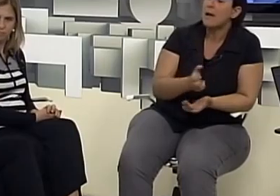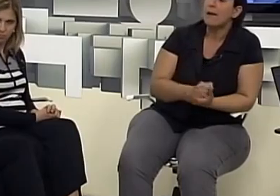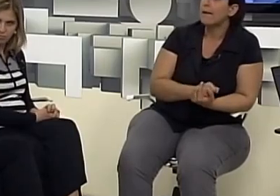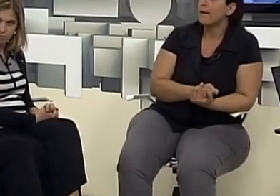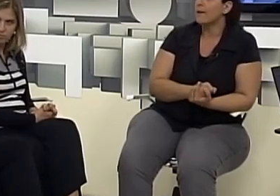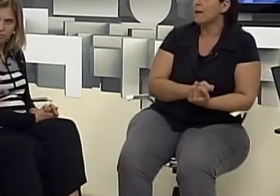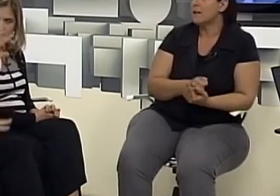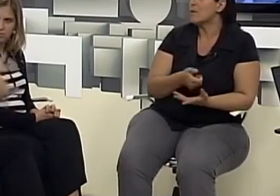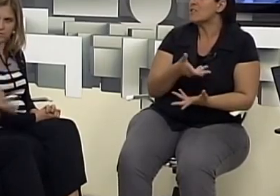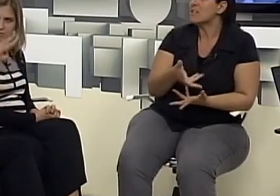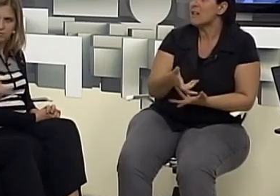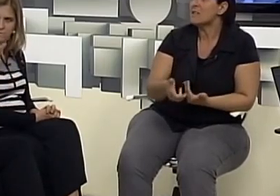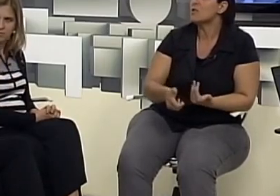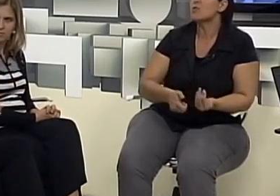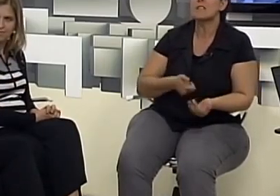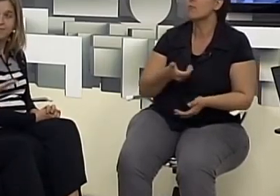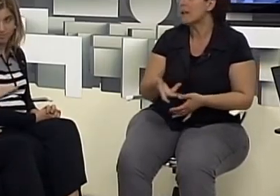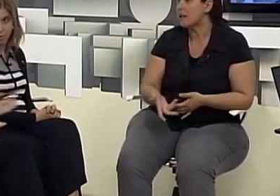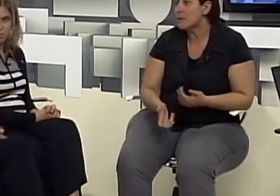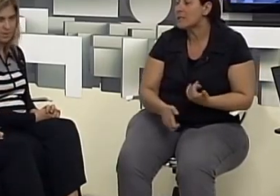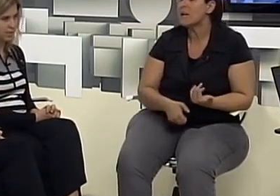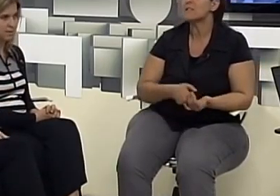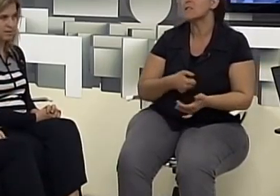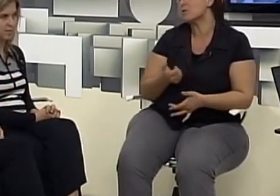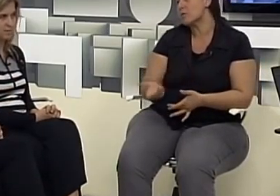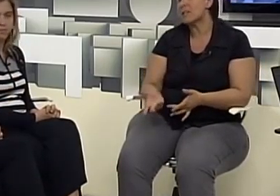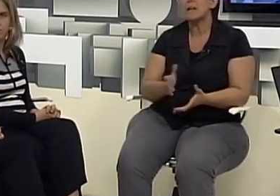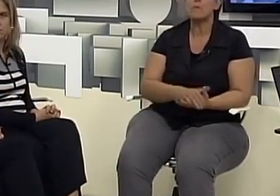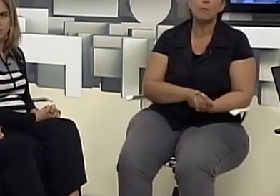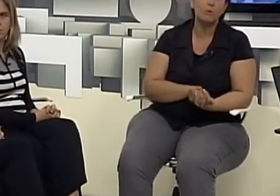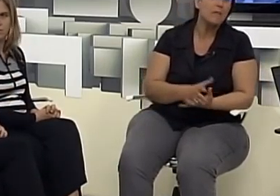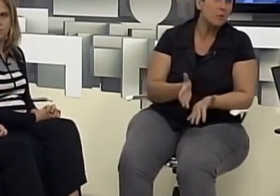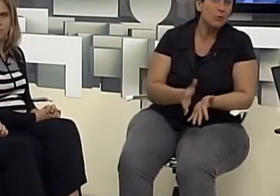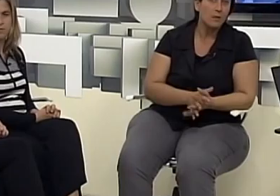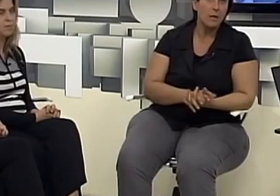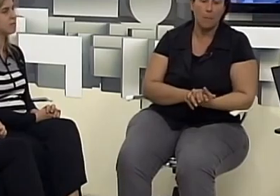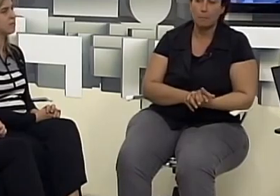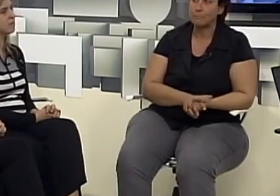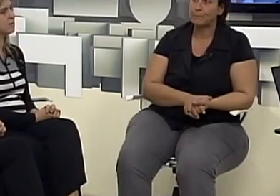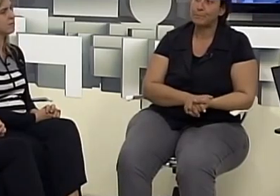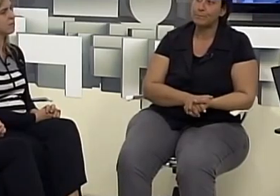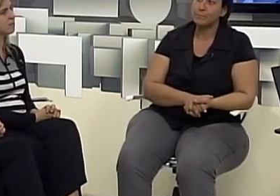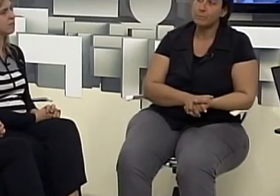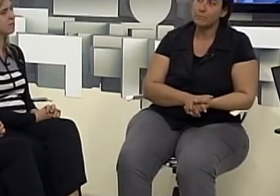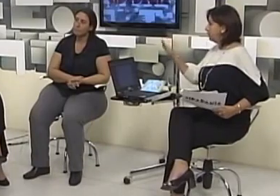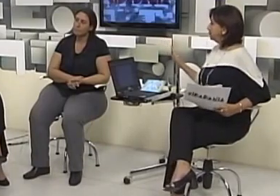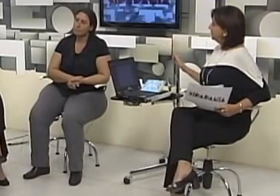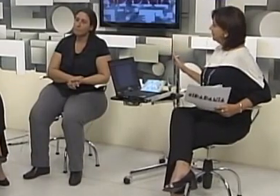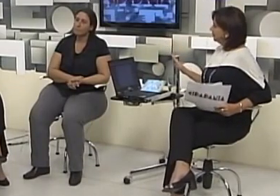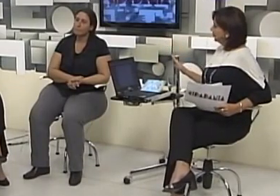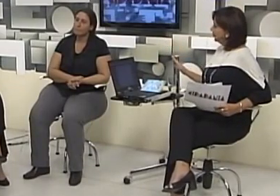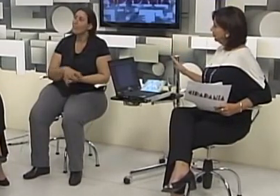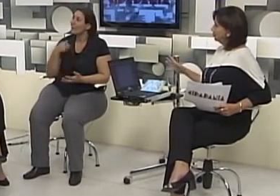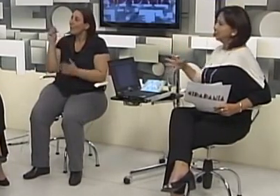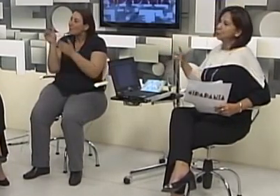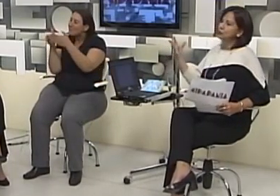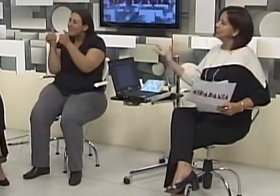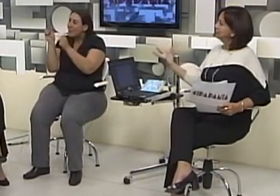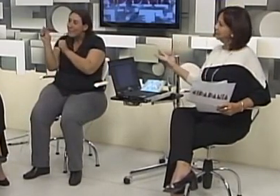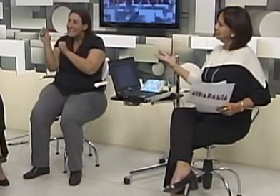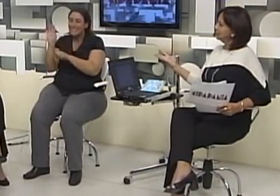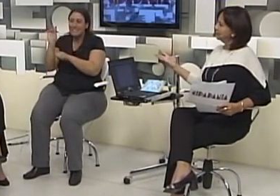têm língua de sinais, tem surdos que não têm língua de sinais, tem surdos que têm língua portuguesa e outros que não. Tá certo. Vou pedir licença um pouquinho, a gente